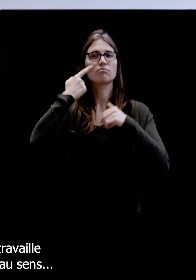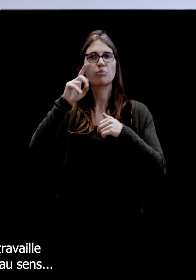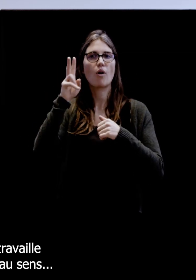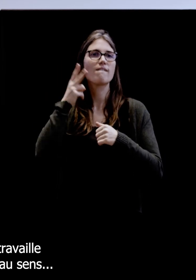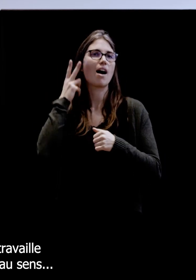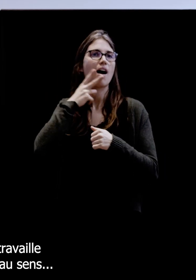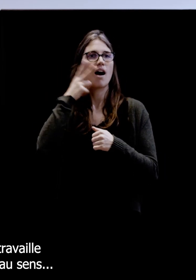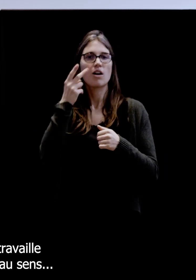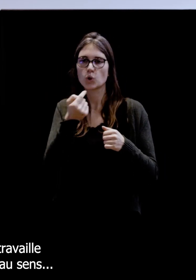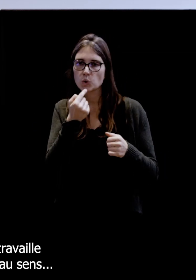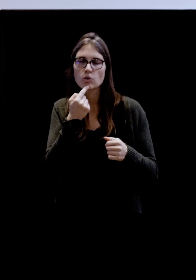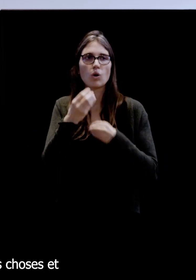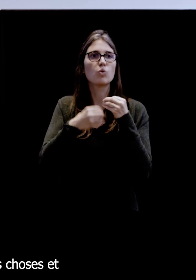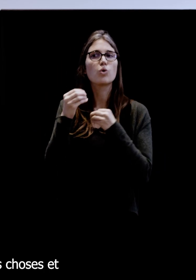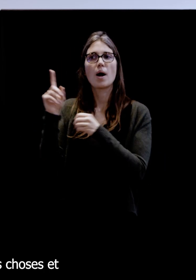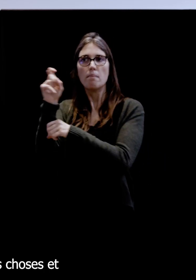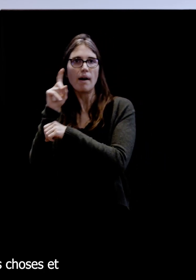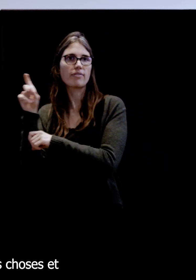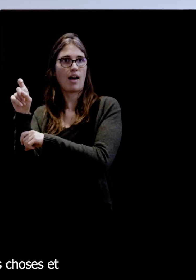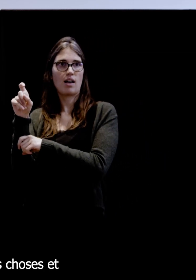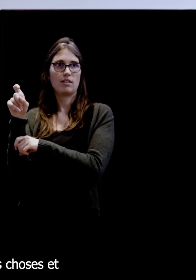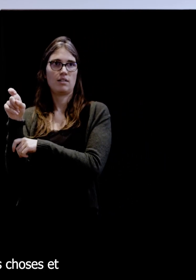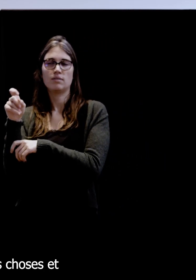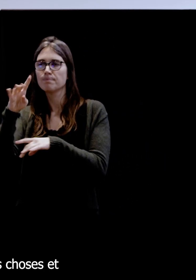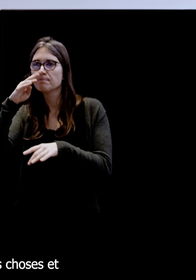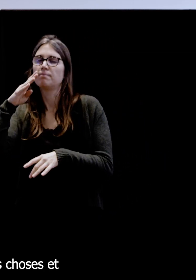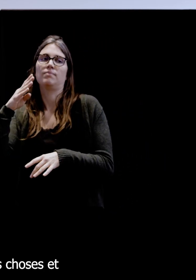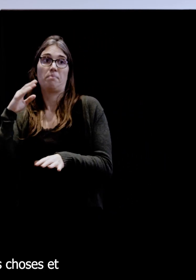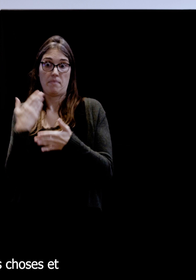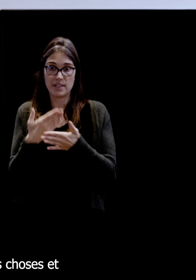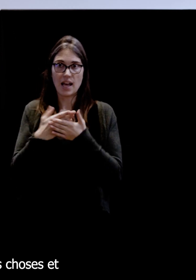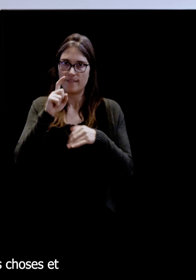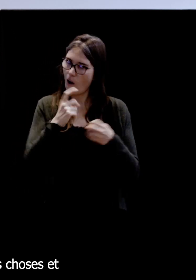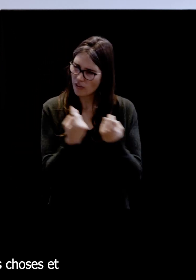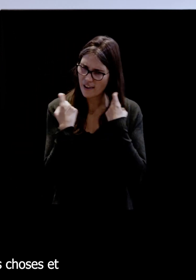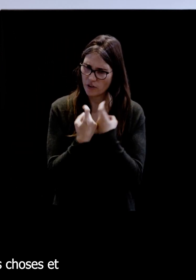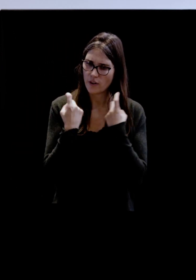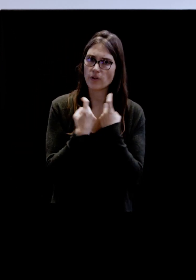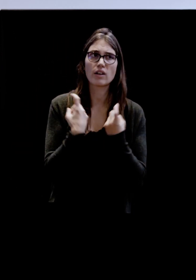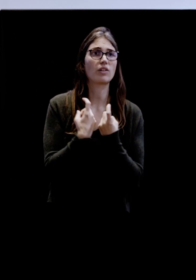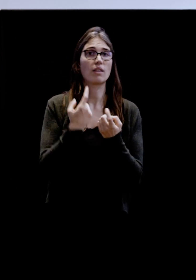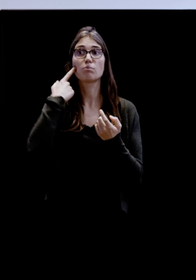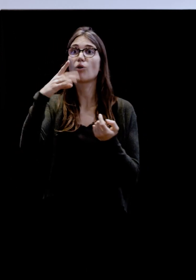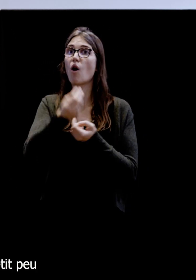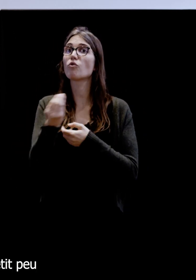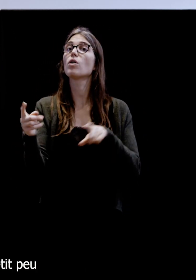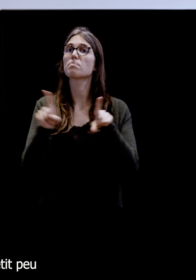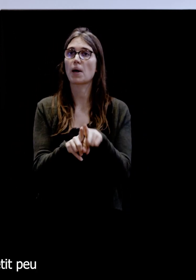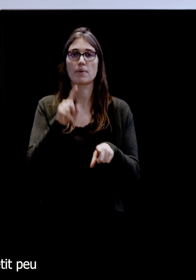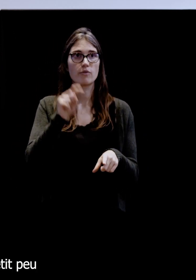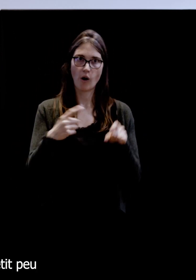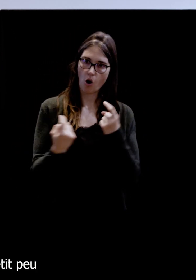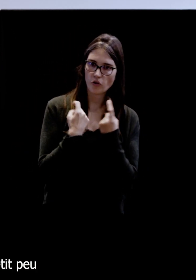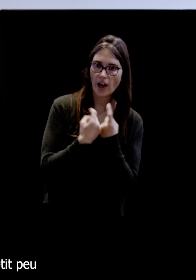pas travailler au sens... on peut jouer à sentir des choses. hein, et pour